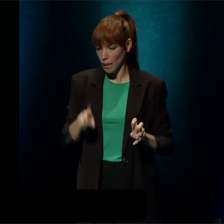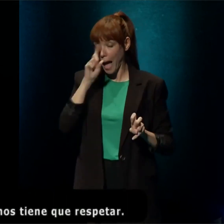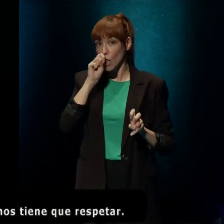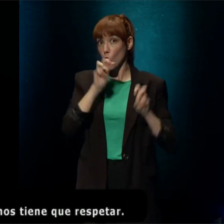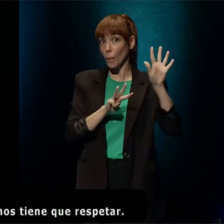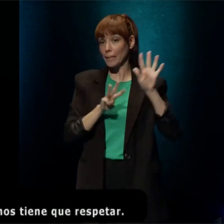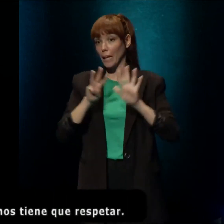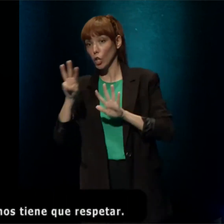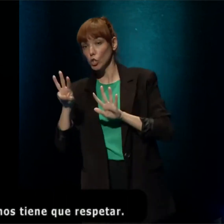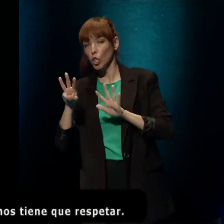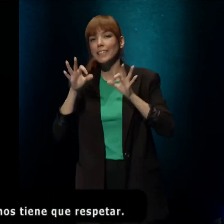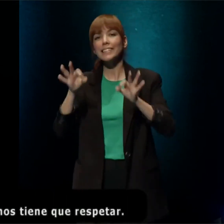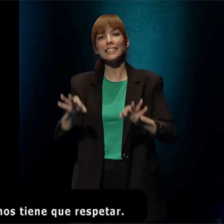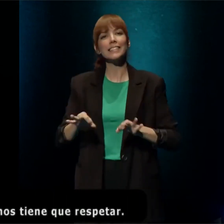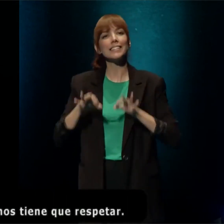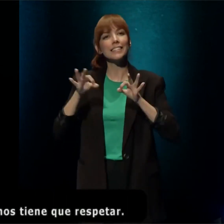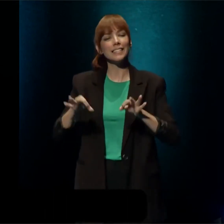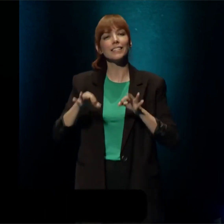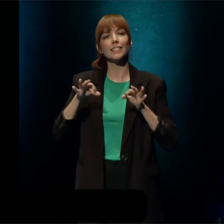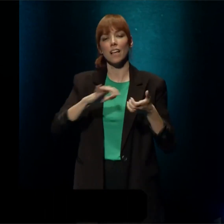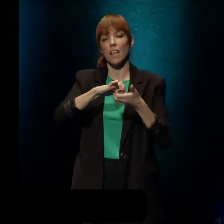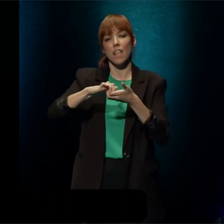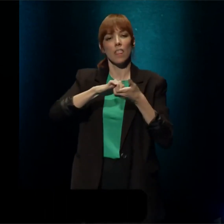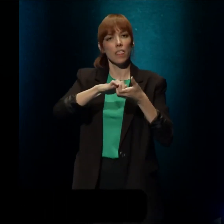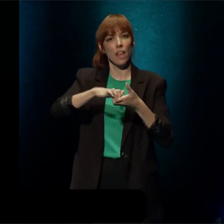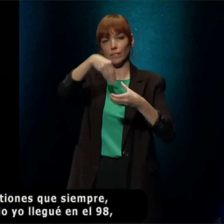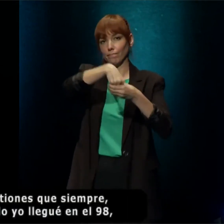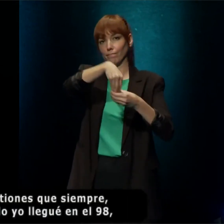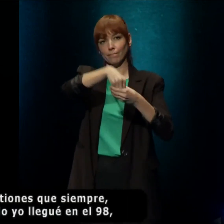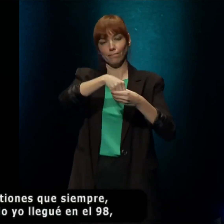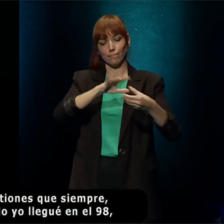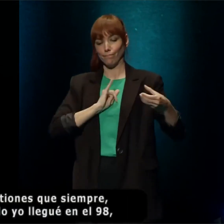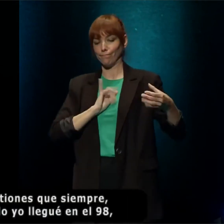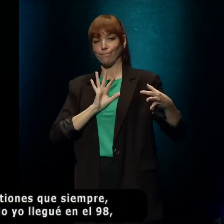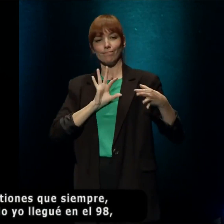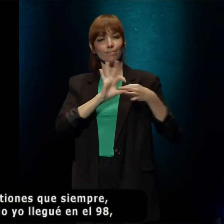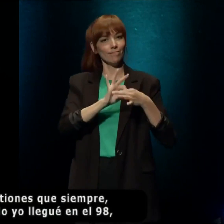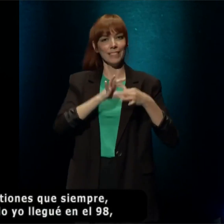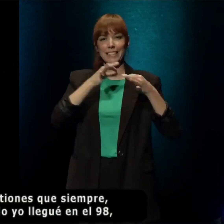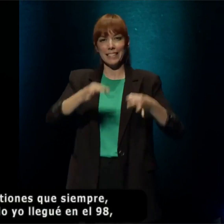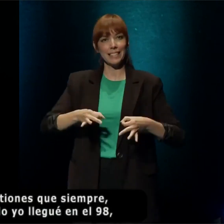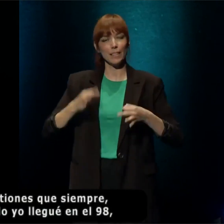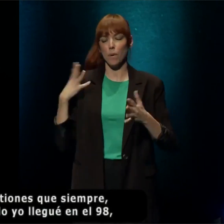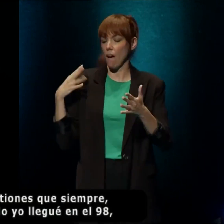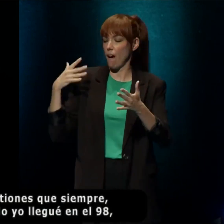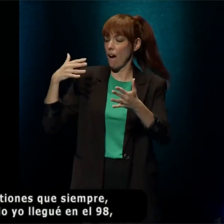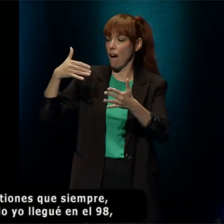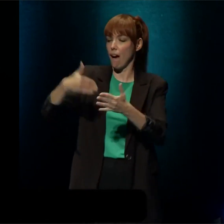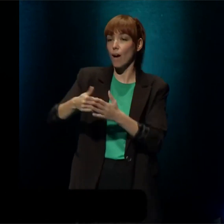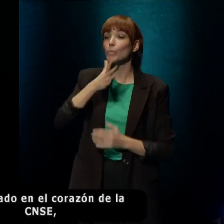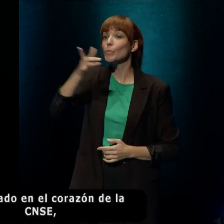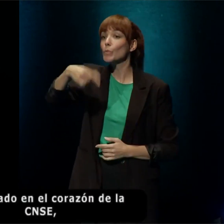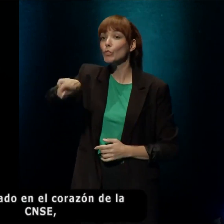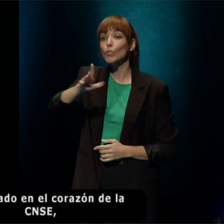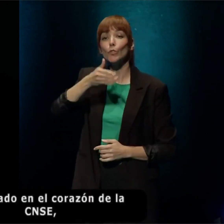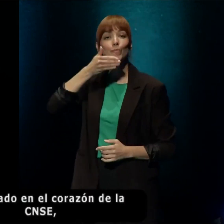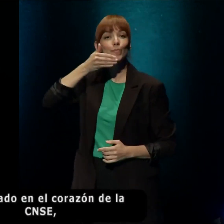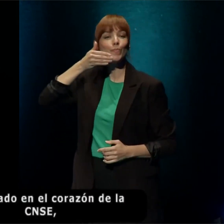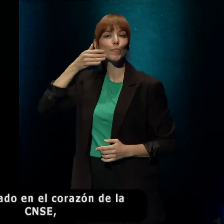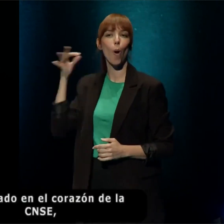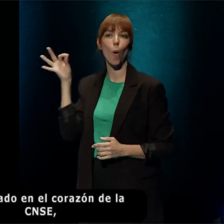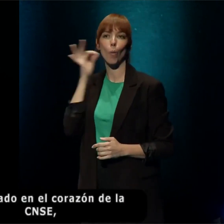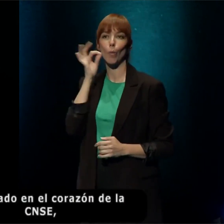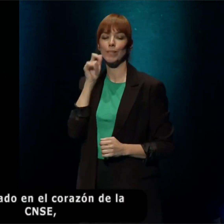estado en el corazón de la CENSE y por eso debéis sentiros muy orgullosas de